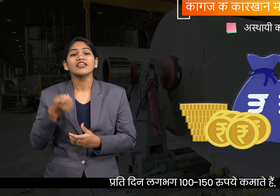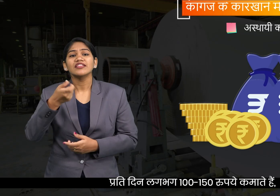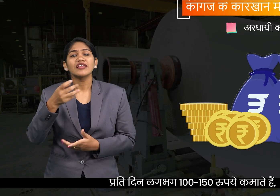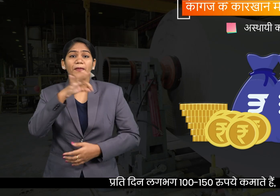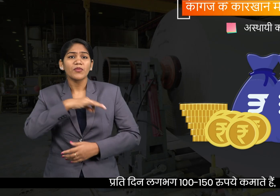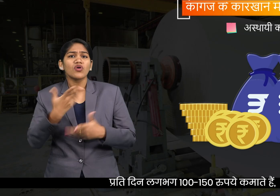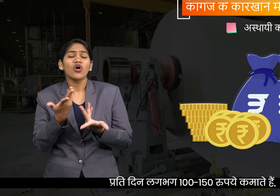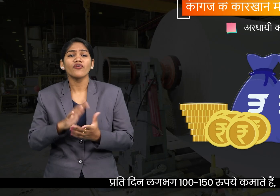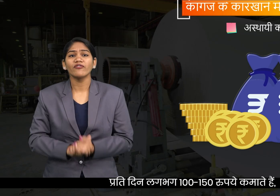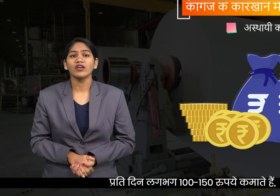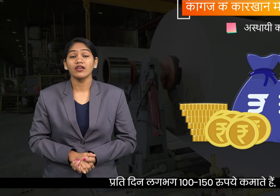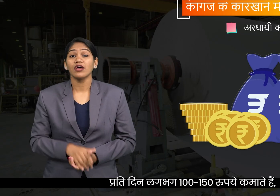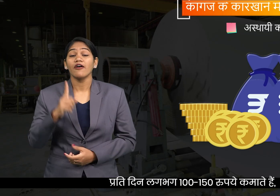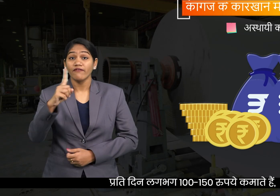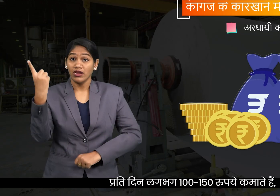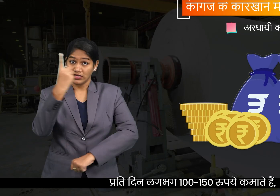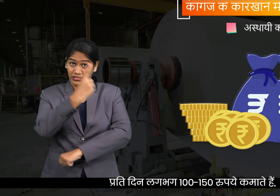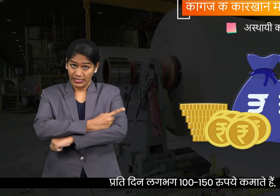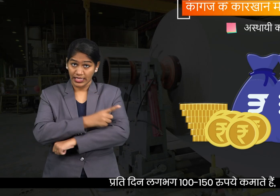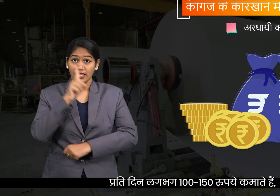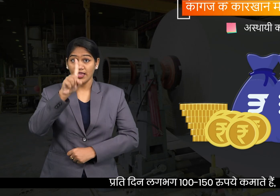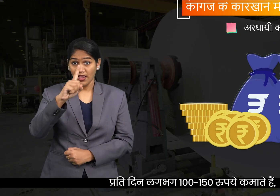150 रुपए कमाते हैं।